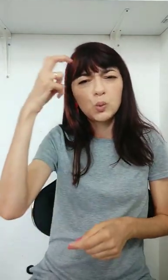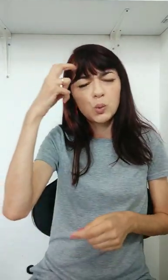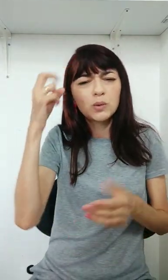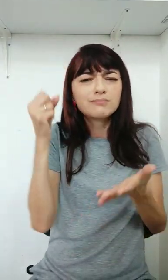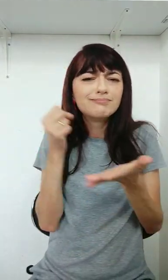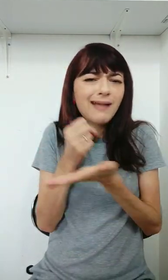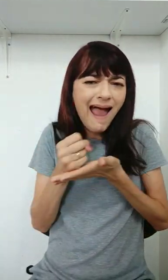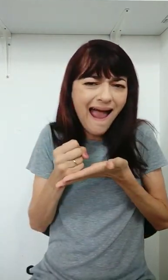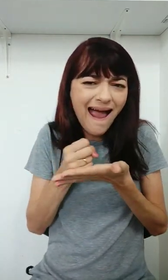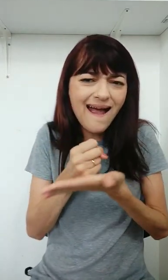disso.